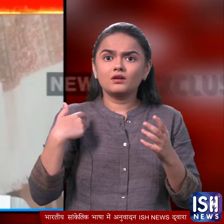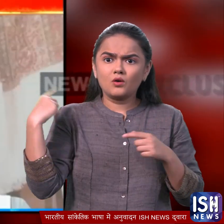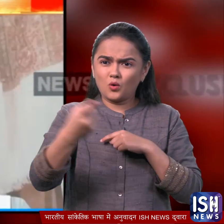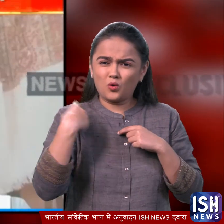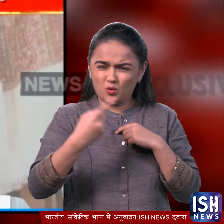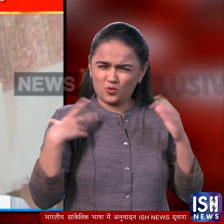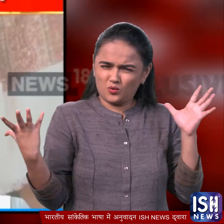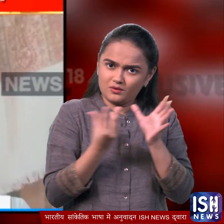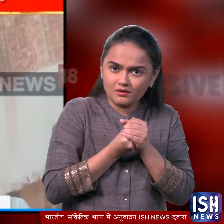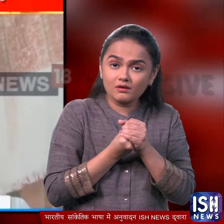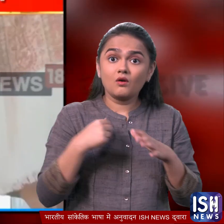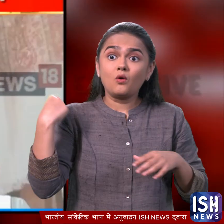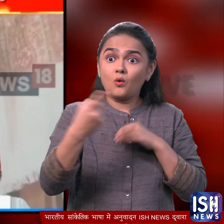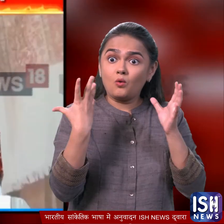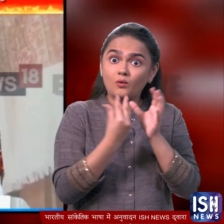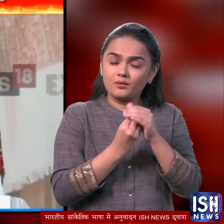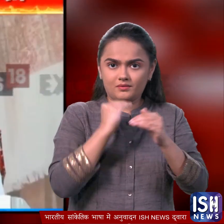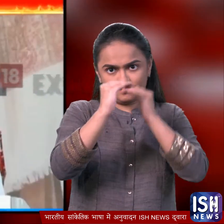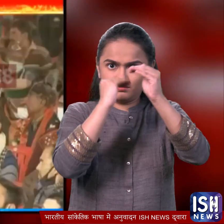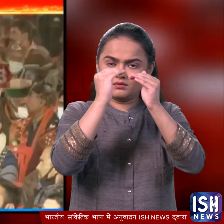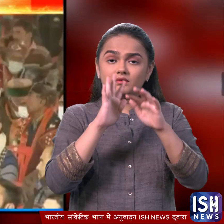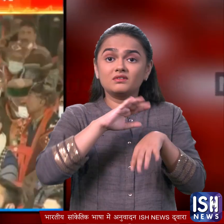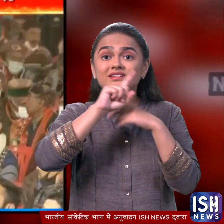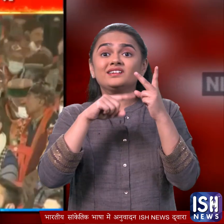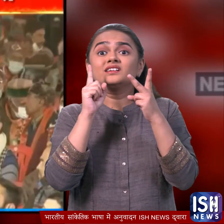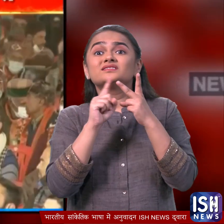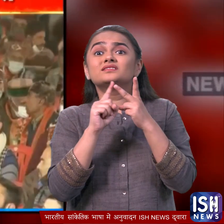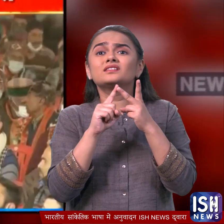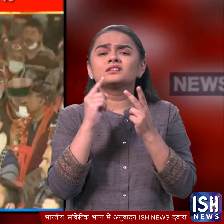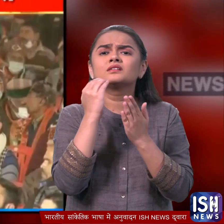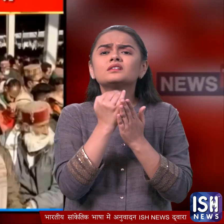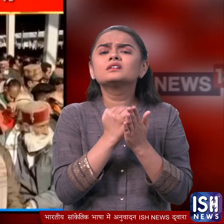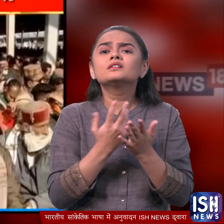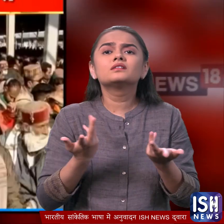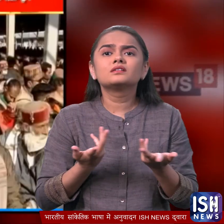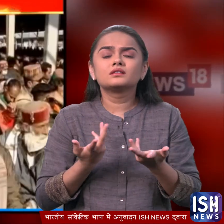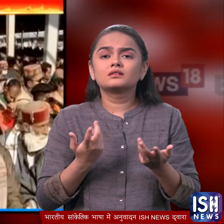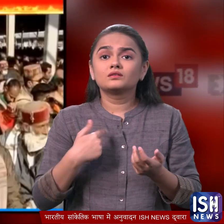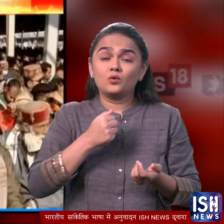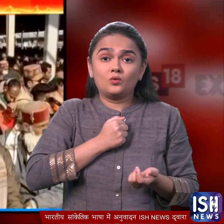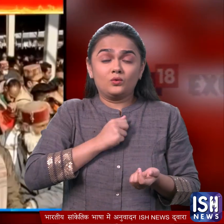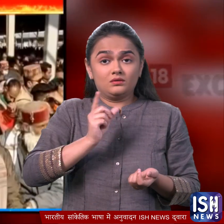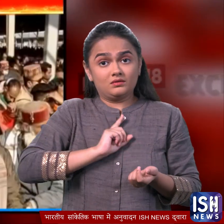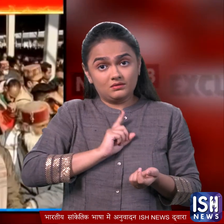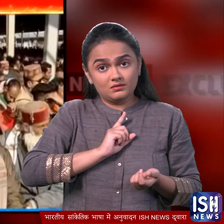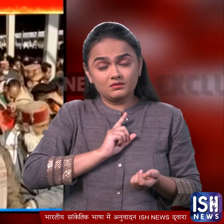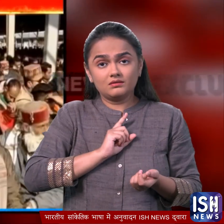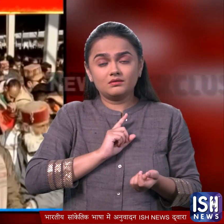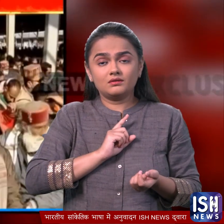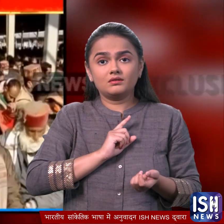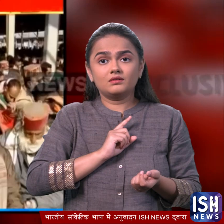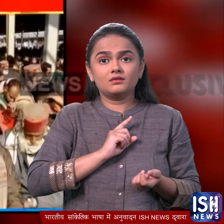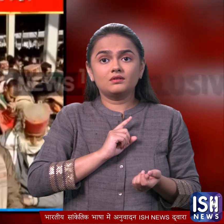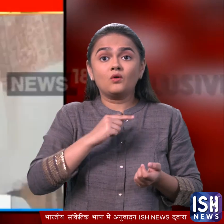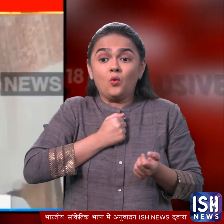सबका साथ सबका विकास, दूसरा मॉडल है खुद का